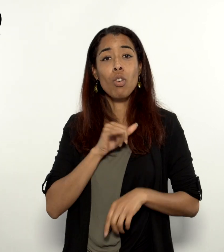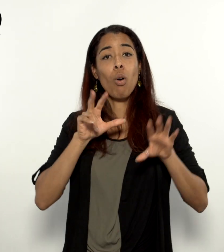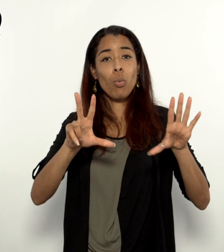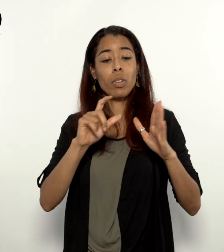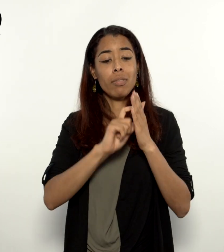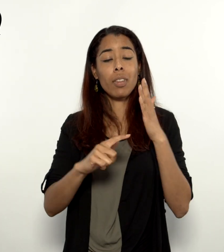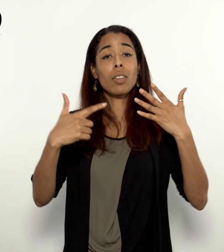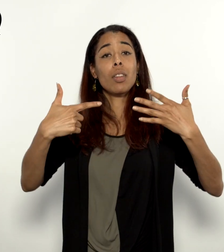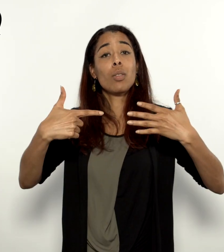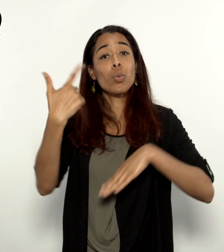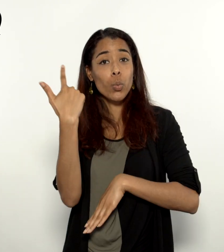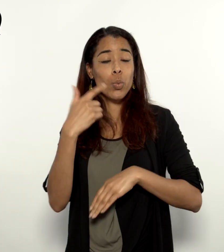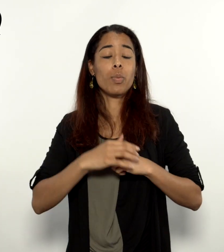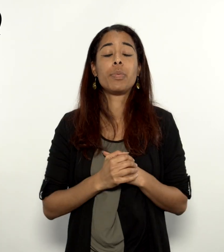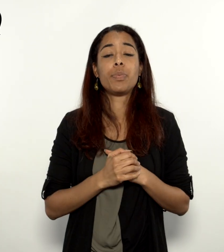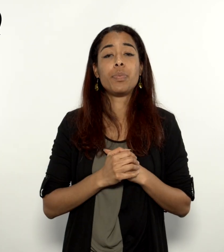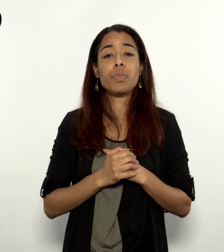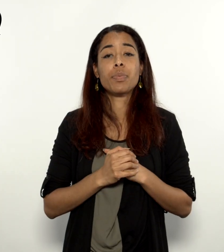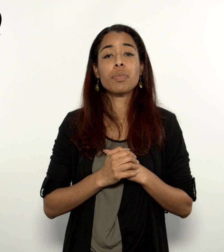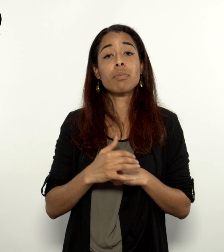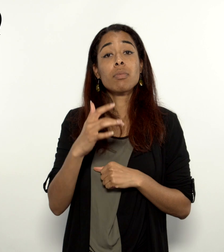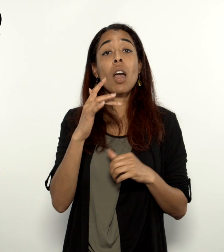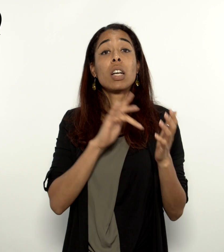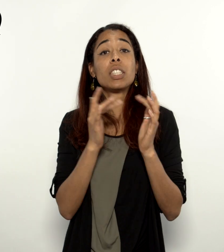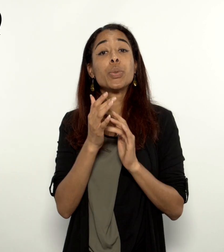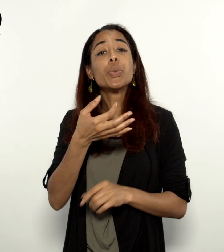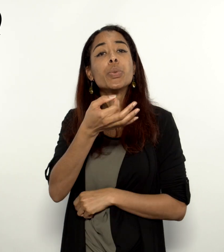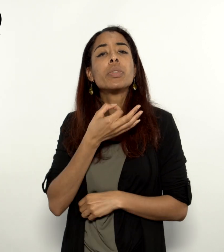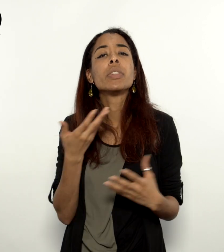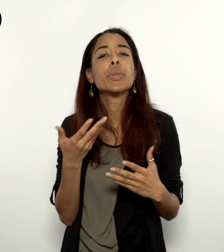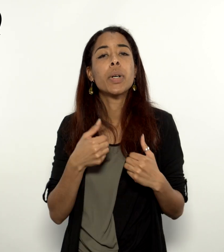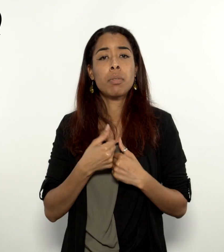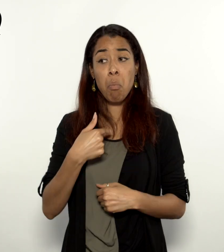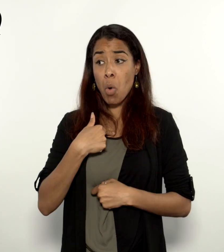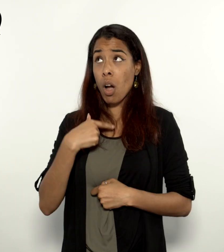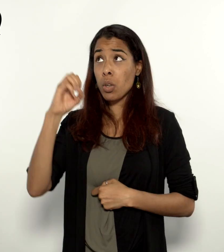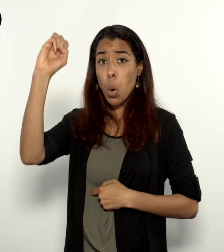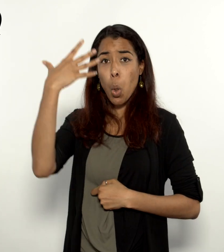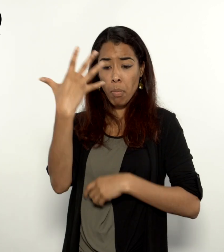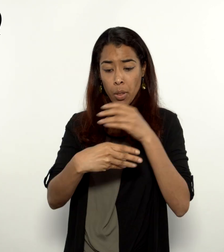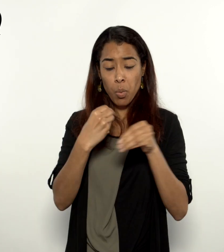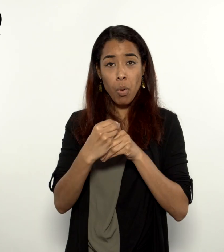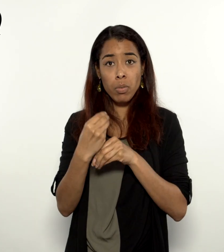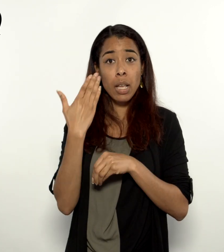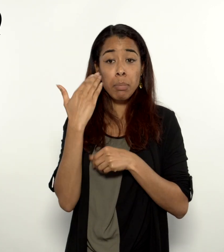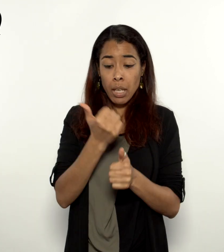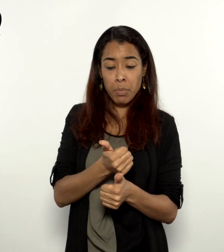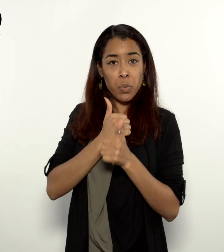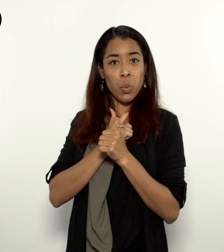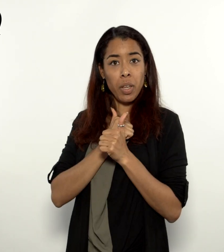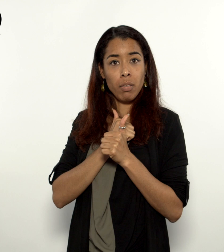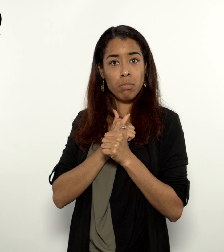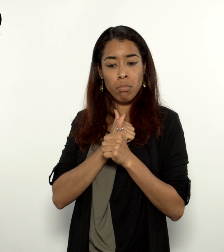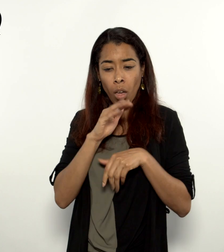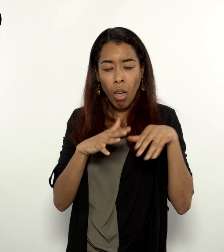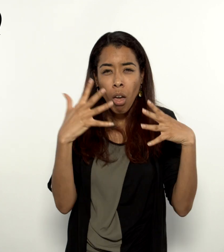Jean 8, 12, le Seigneur Jésus dit « Moi, je suis la lumière du monde. Celui qui me suit ne marchera pas dans les ténèbres,